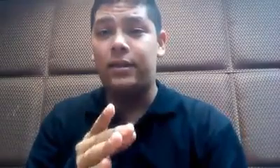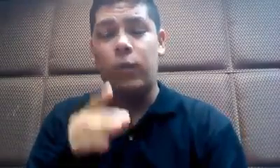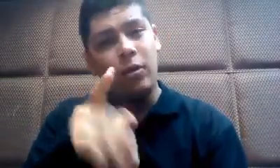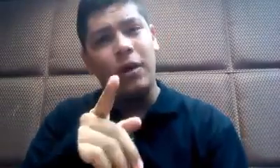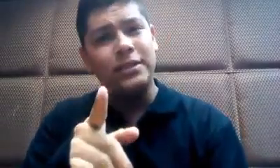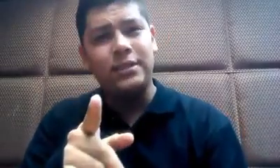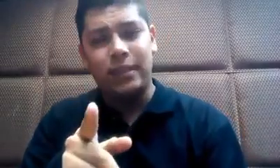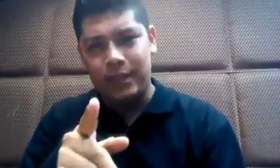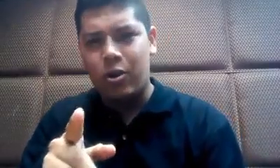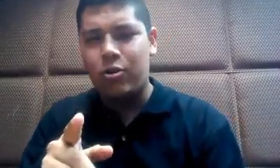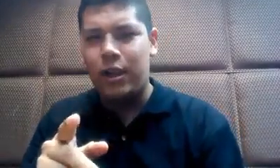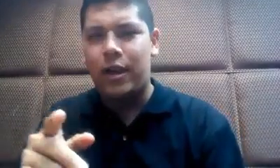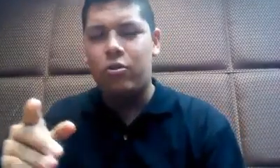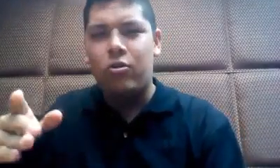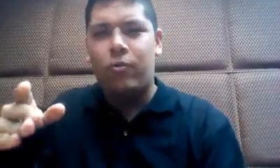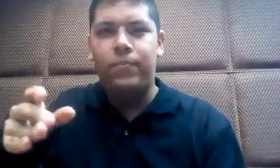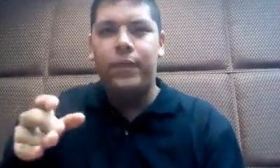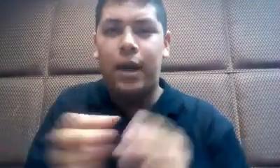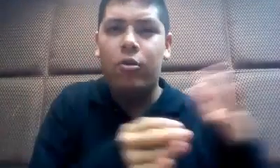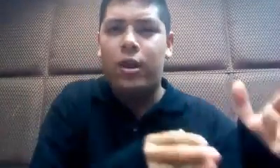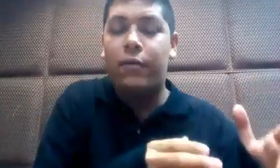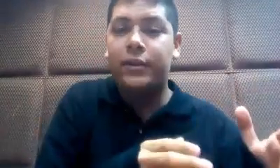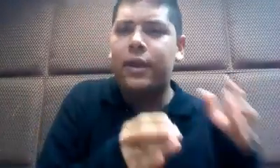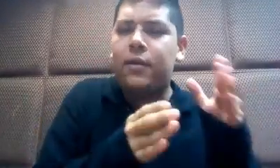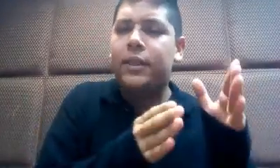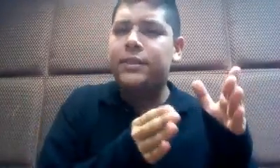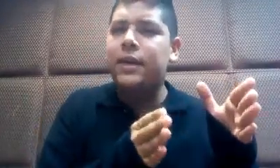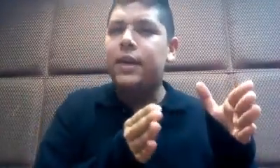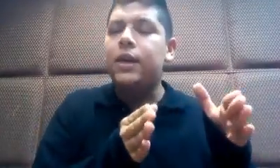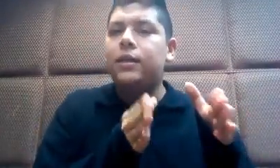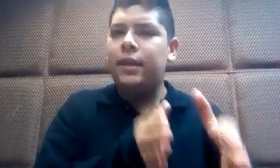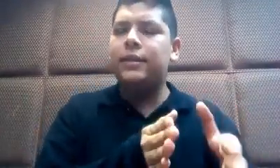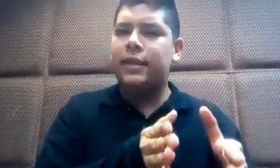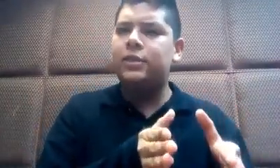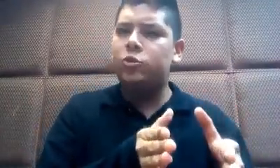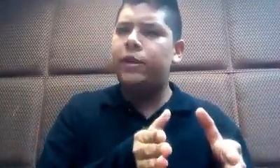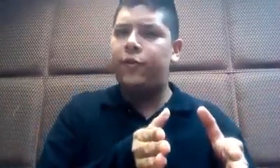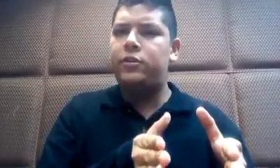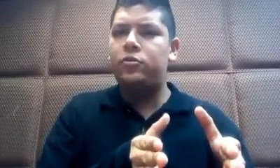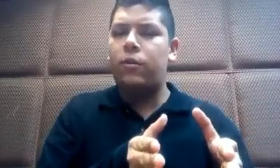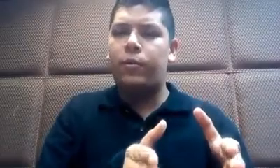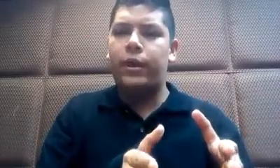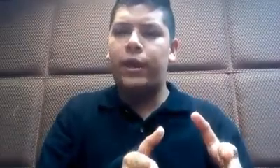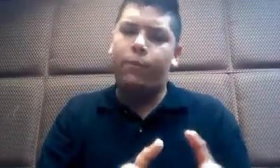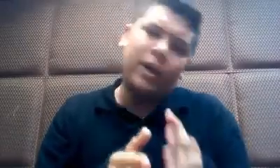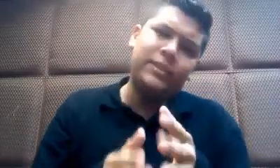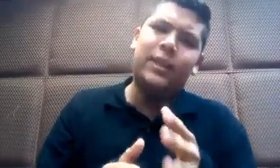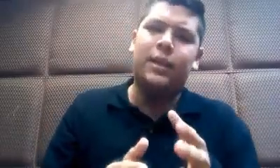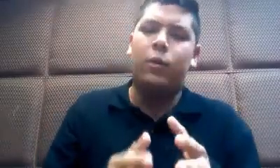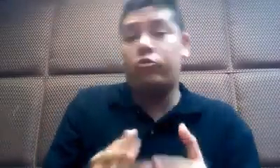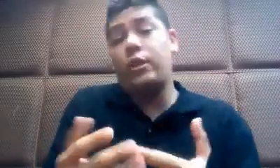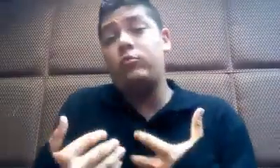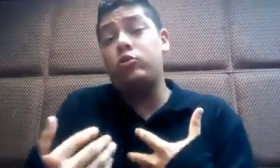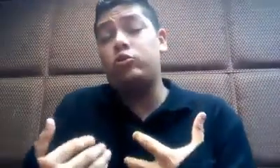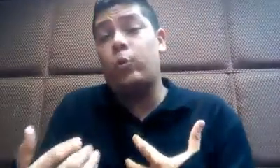cuando vas sentado del lado de la ventana, la verdad es que tiene sus beneficios, ¿no? Porque puedes ir, cuando tienes mucho sueño